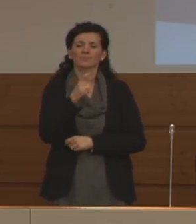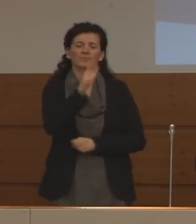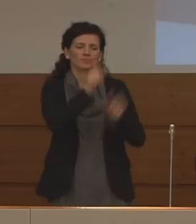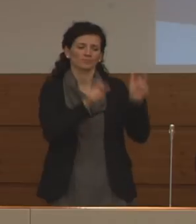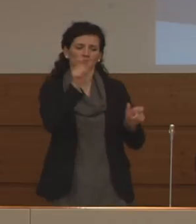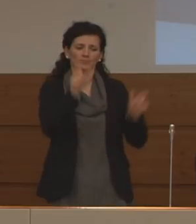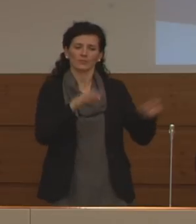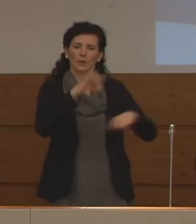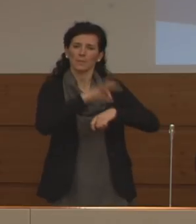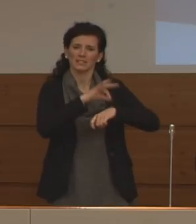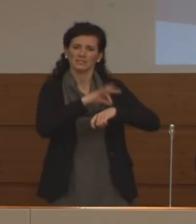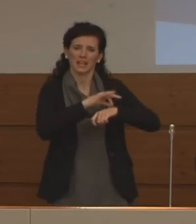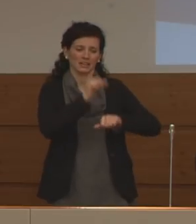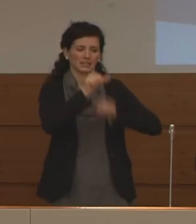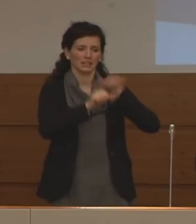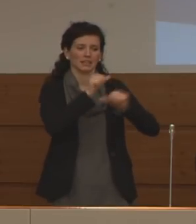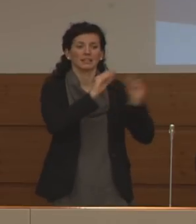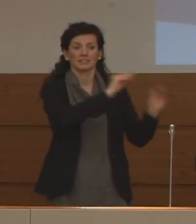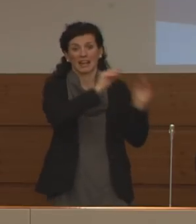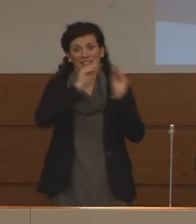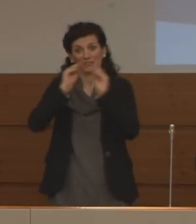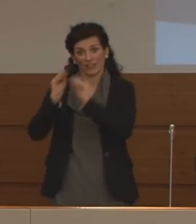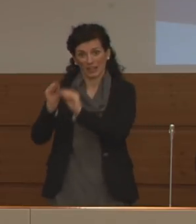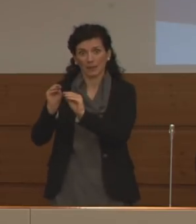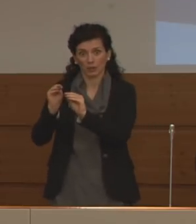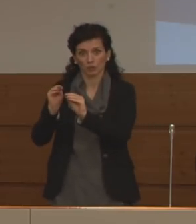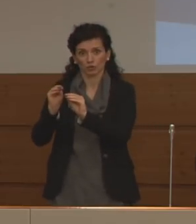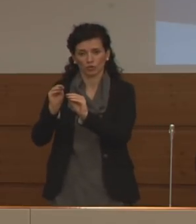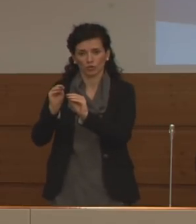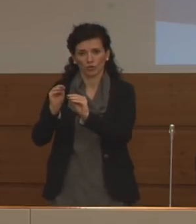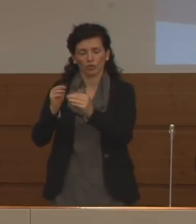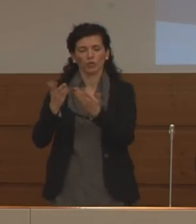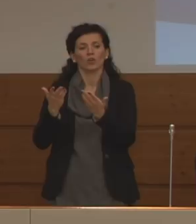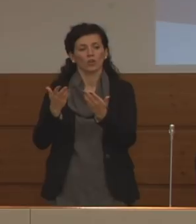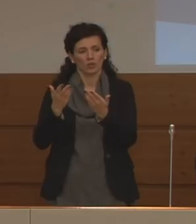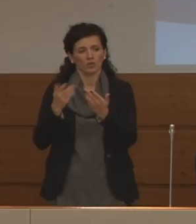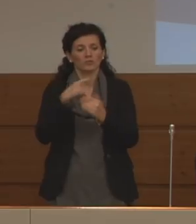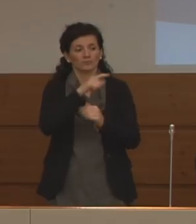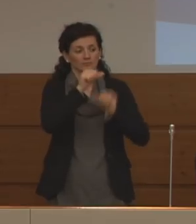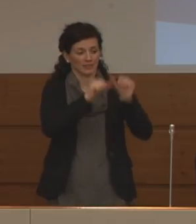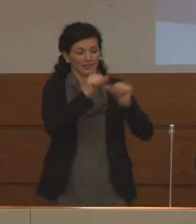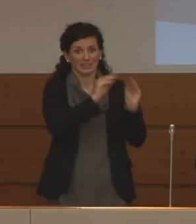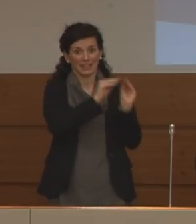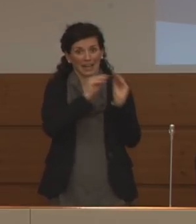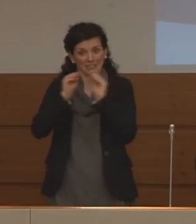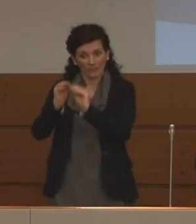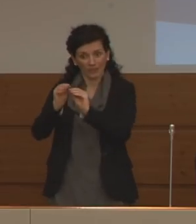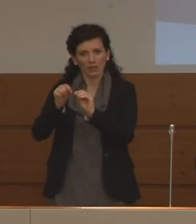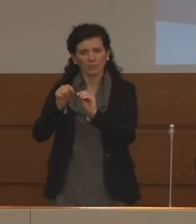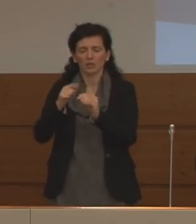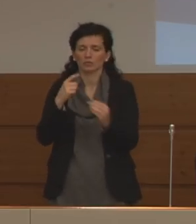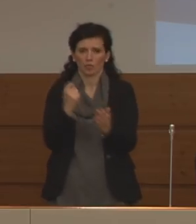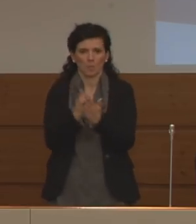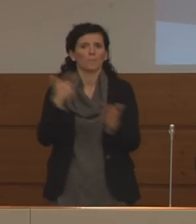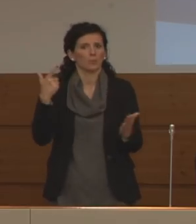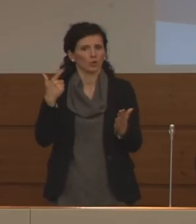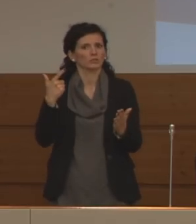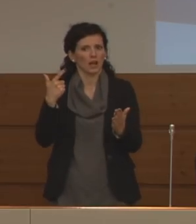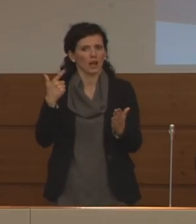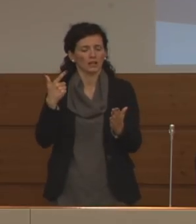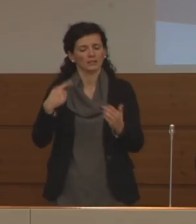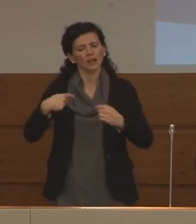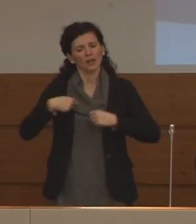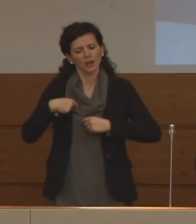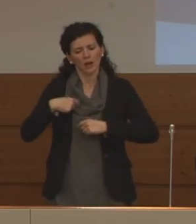di malati interregionali è un meccanismo importante che come presidente del